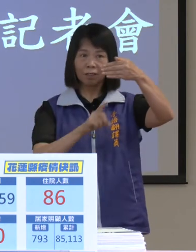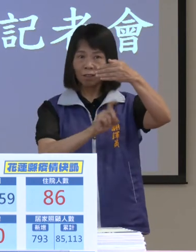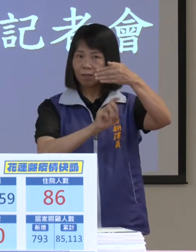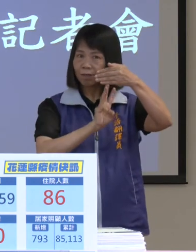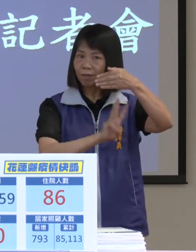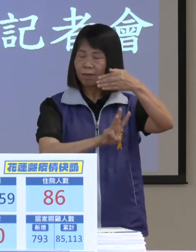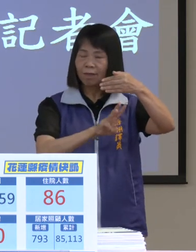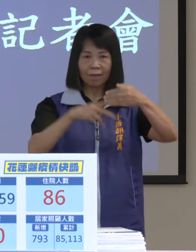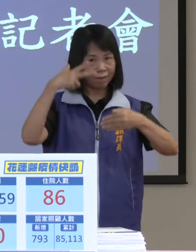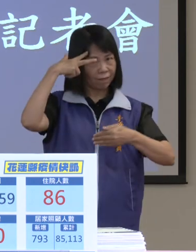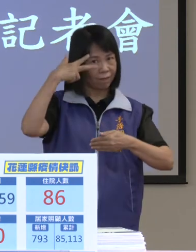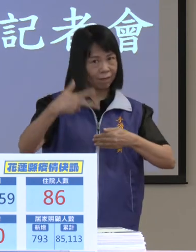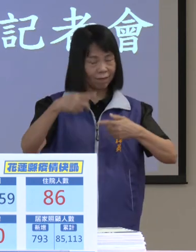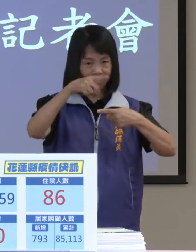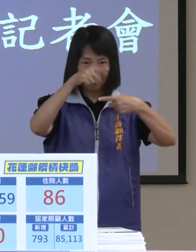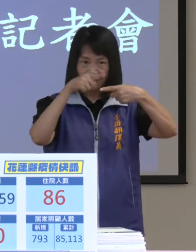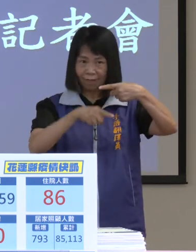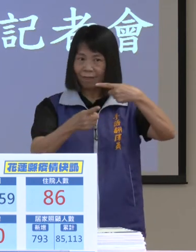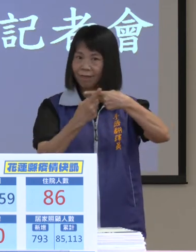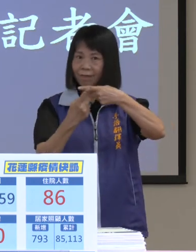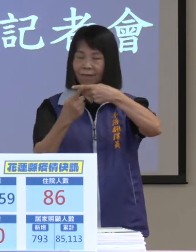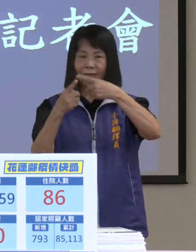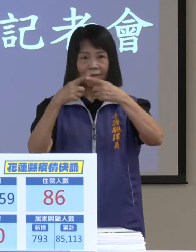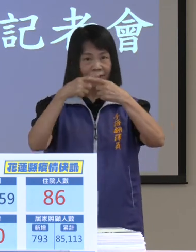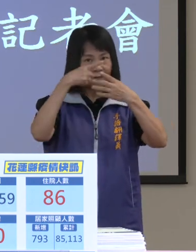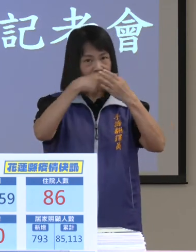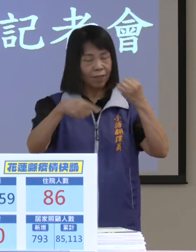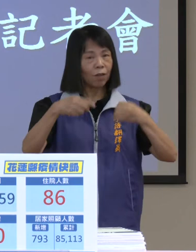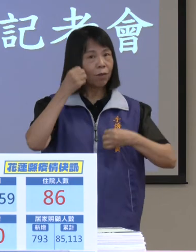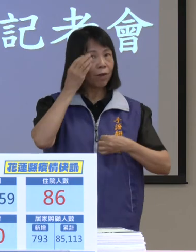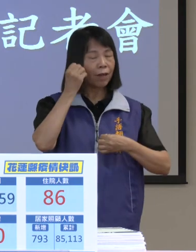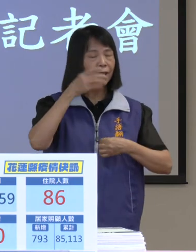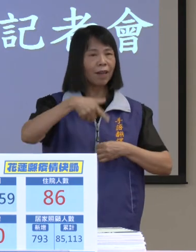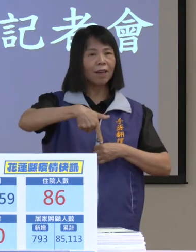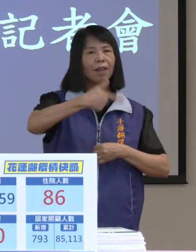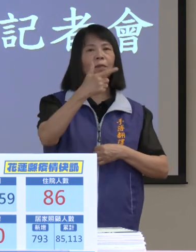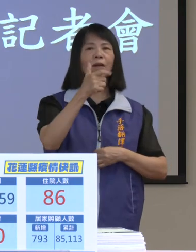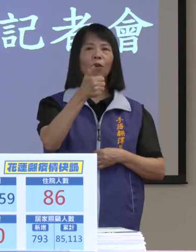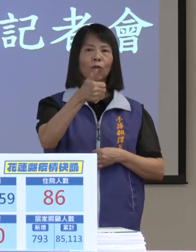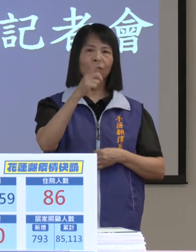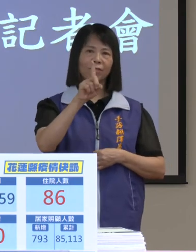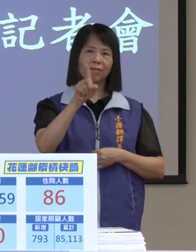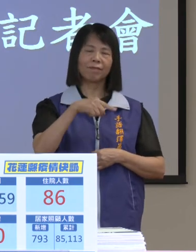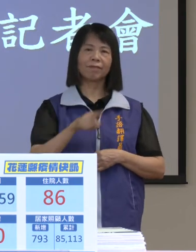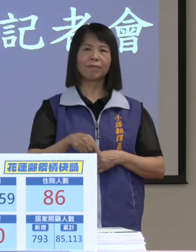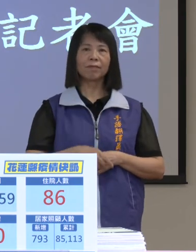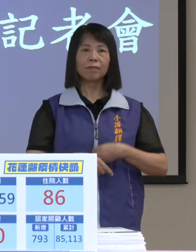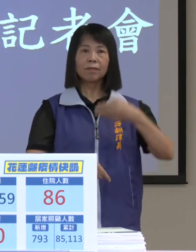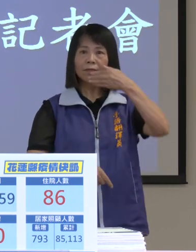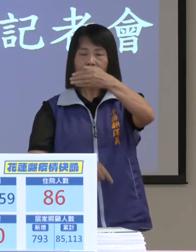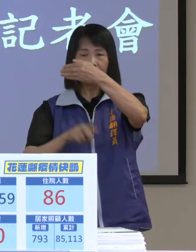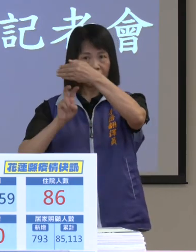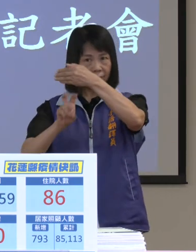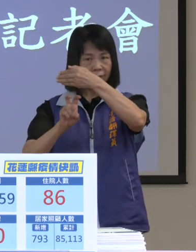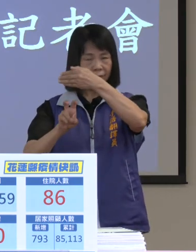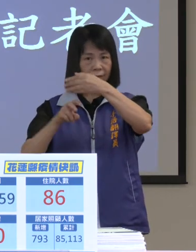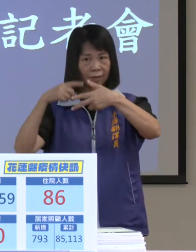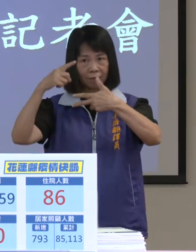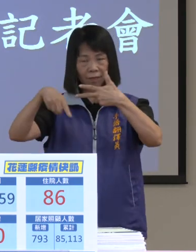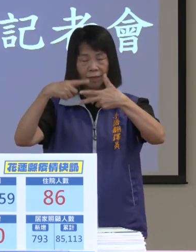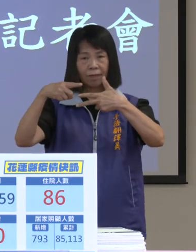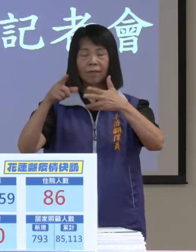的7日的平均确诊人数在花莲县是651人，那9月20号一个周后